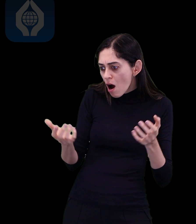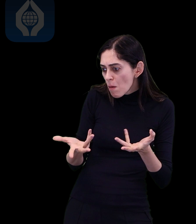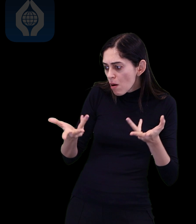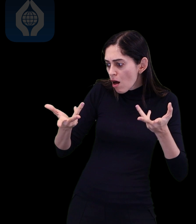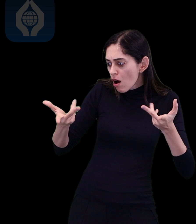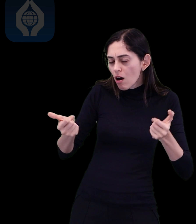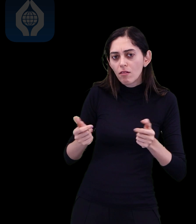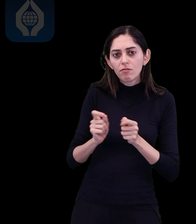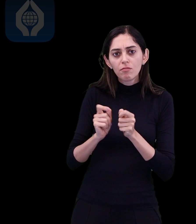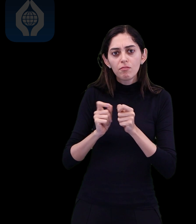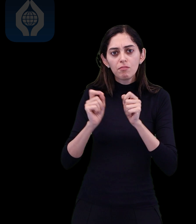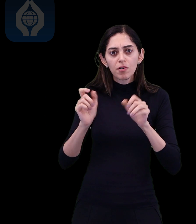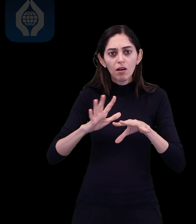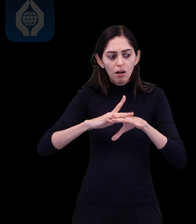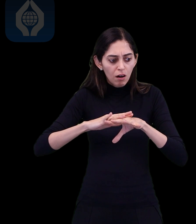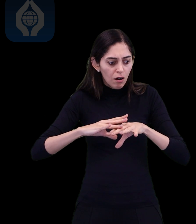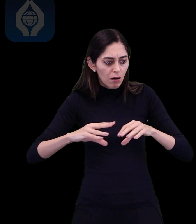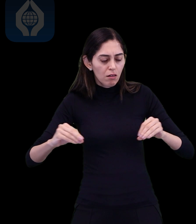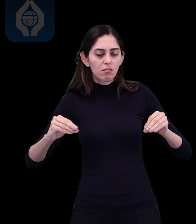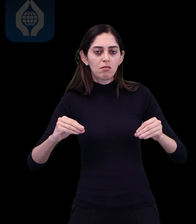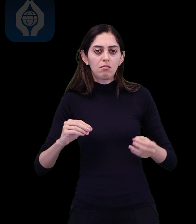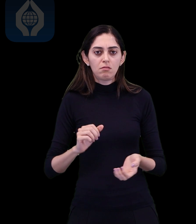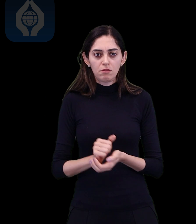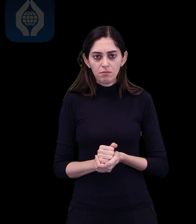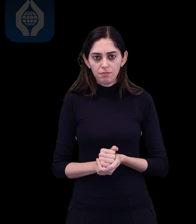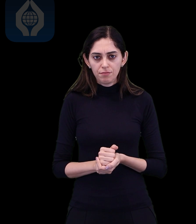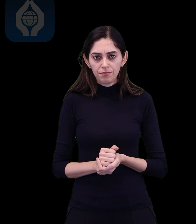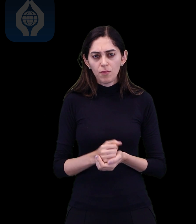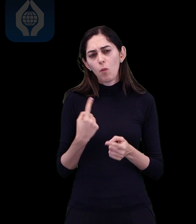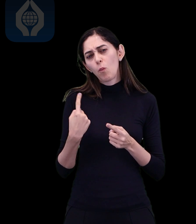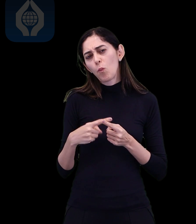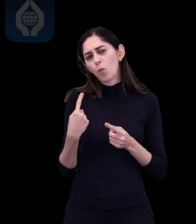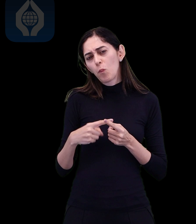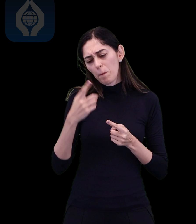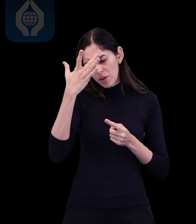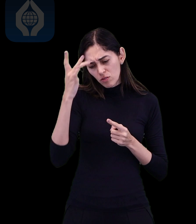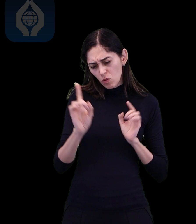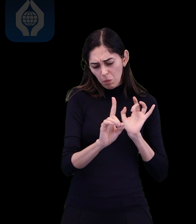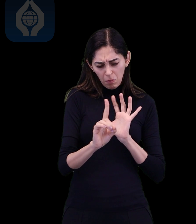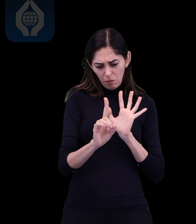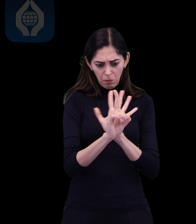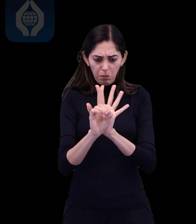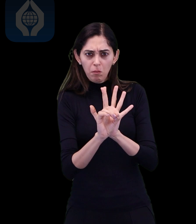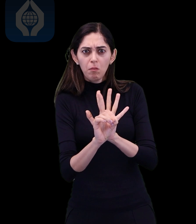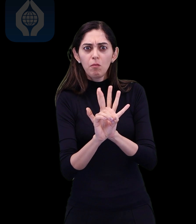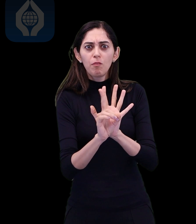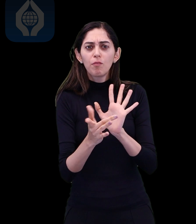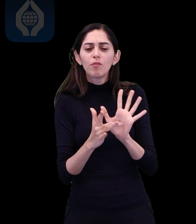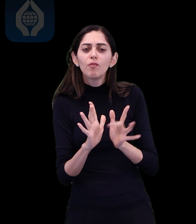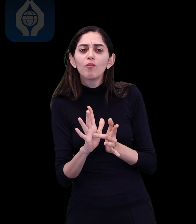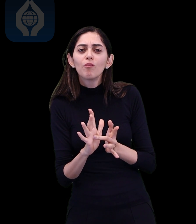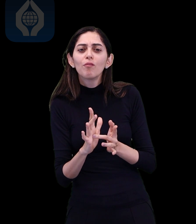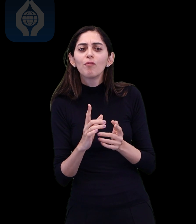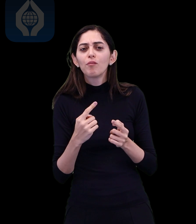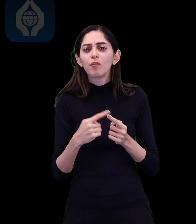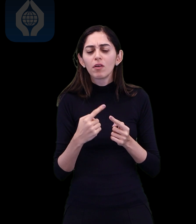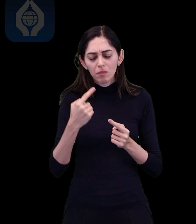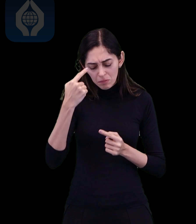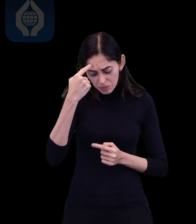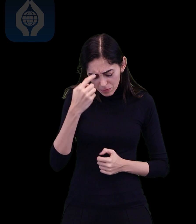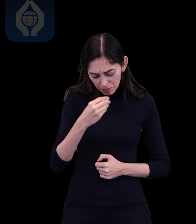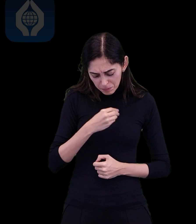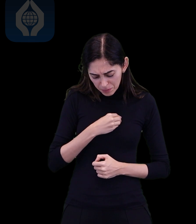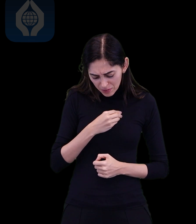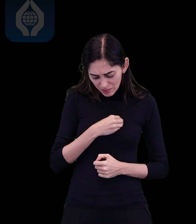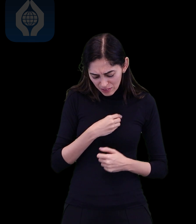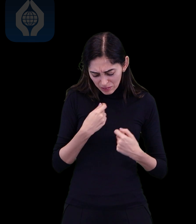milagrosos que ele realizava a favor dos doentes. Por que essas pessoas seguiam a Jesus? Elas